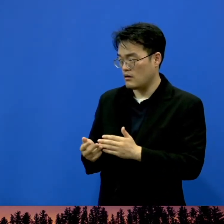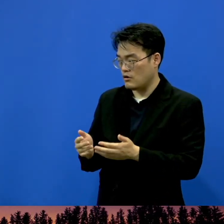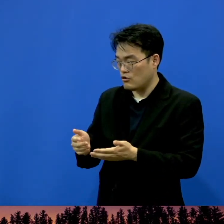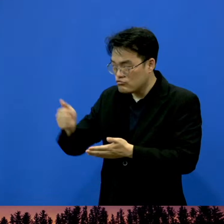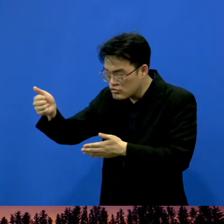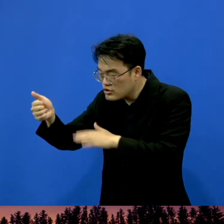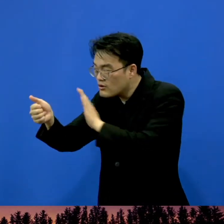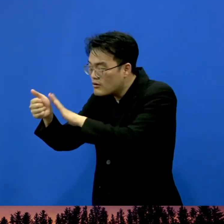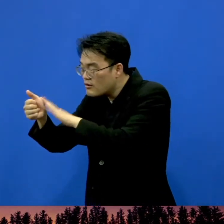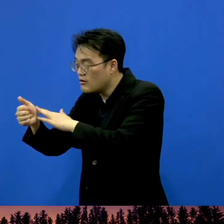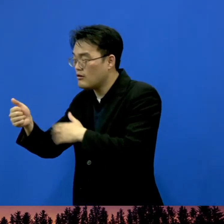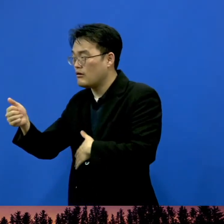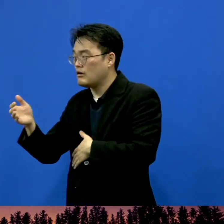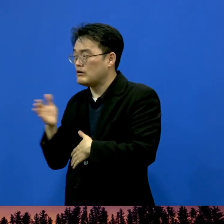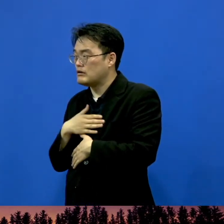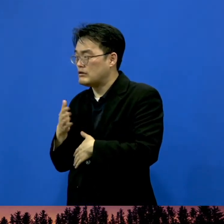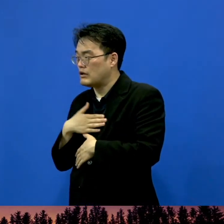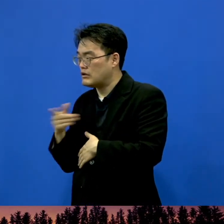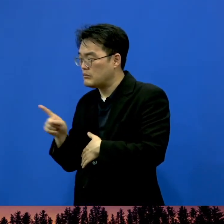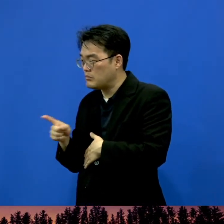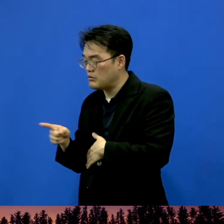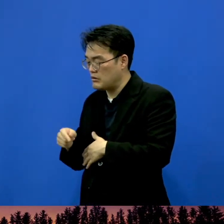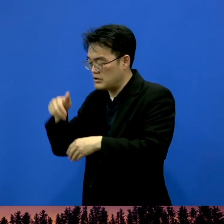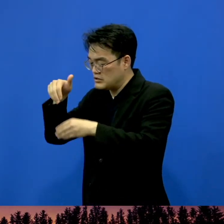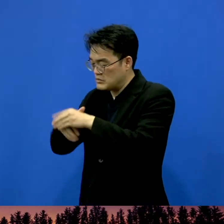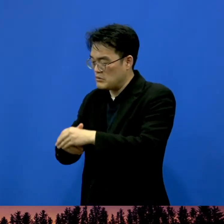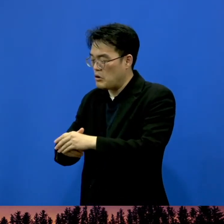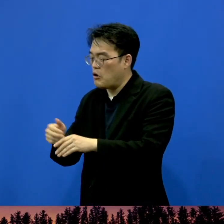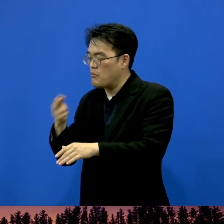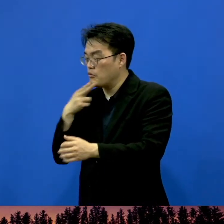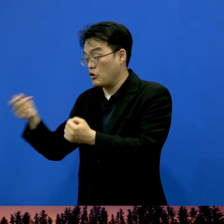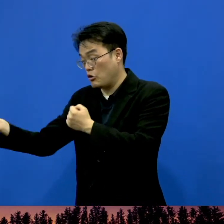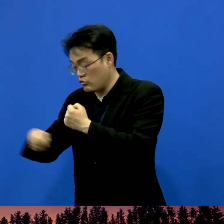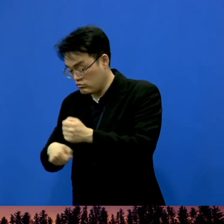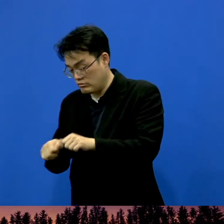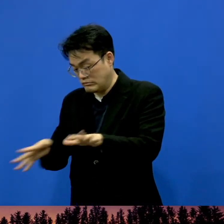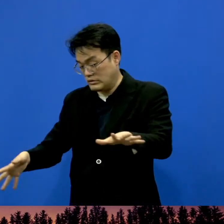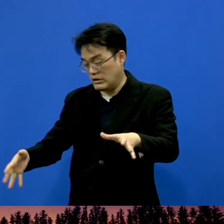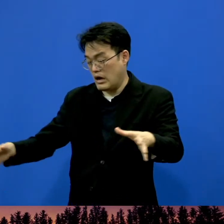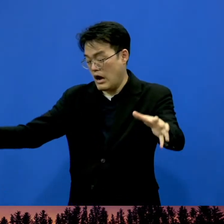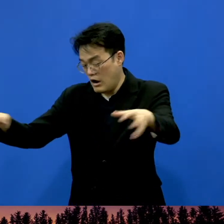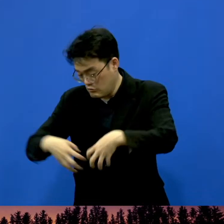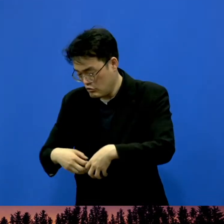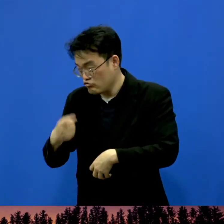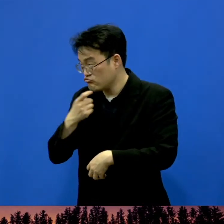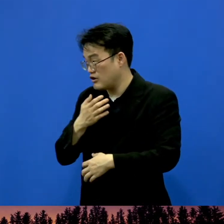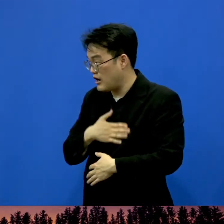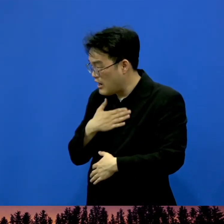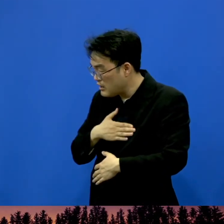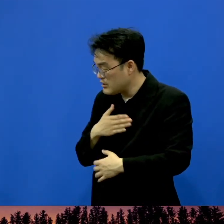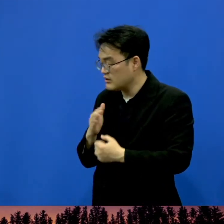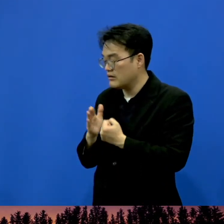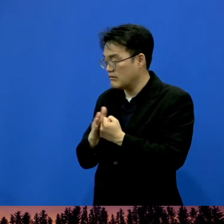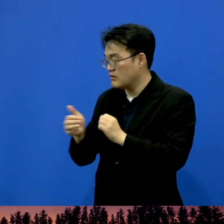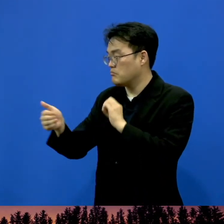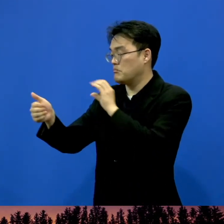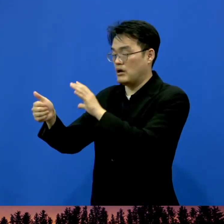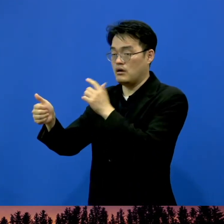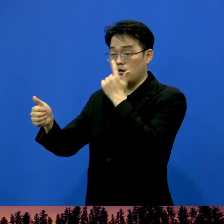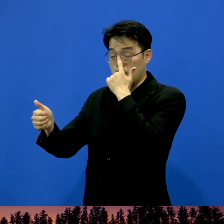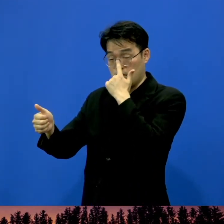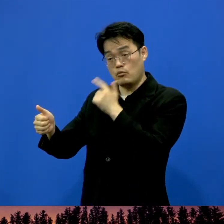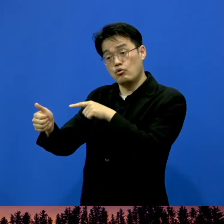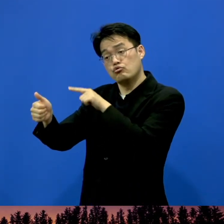않은 데서 굳고 해치지 않은 데서 모는 줄 내가 알았으므로. 자 여러분 이게 이제 결정적인 건데 한 달란트 받은 사람 주인에